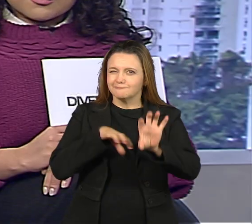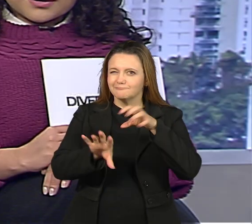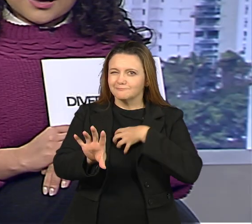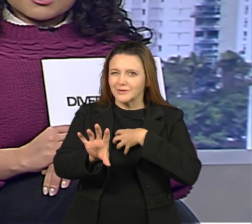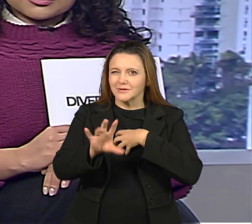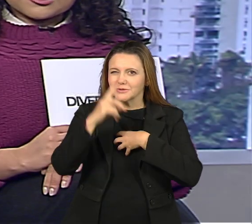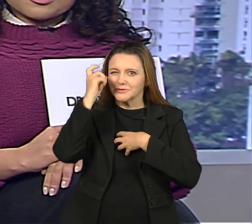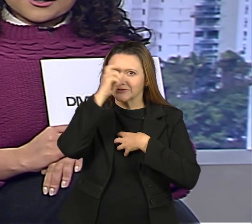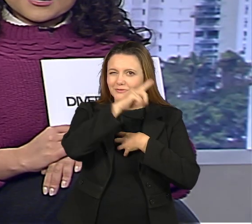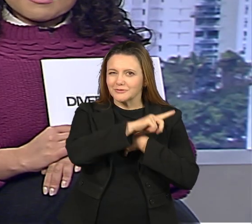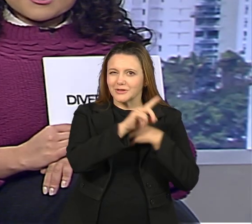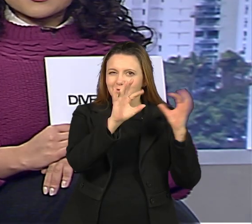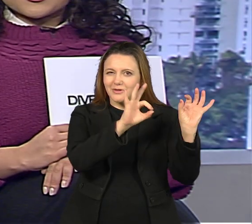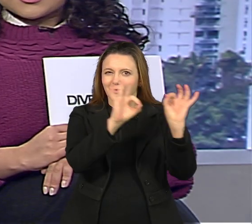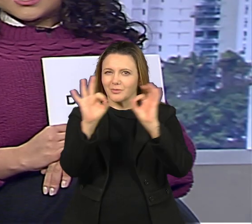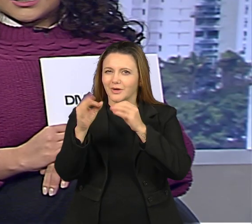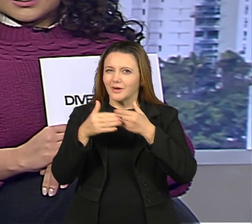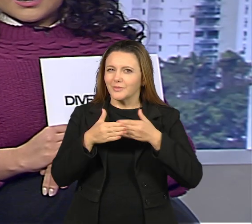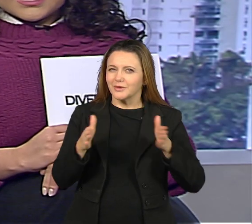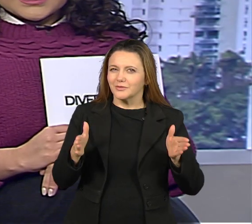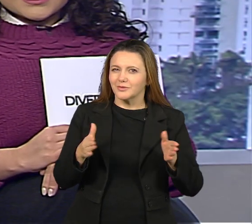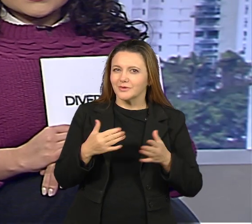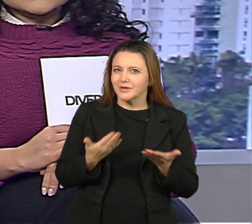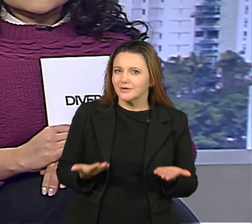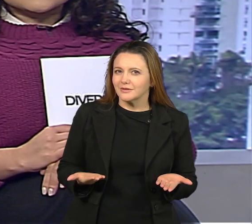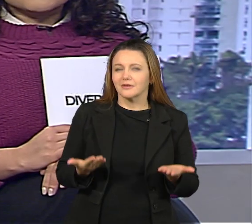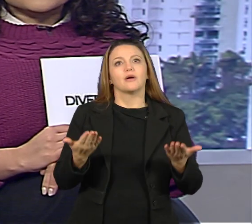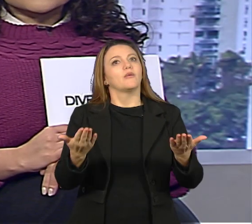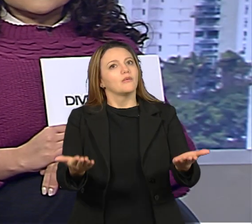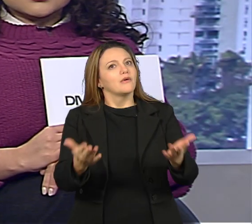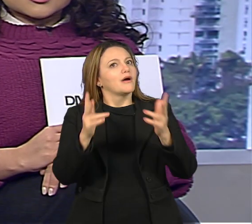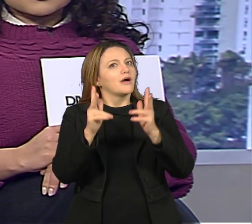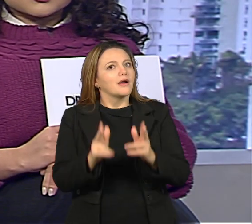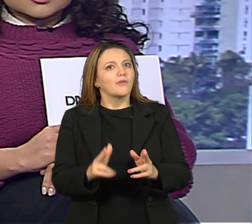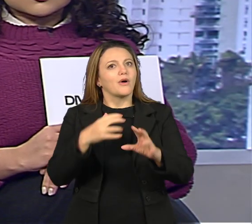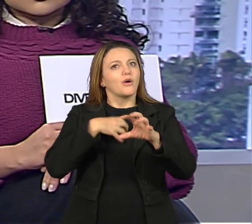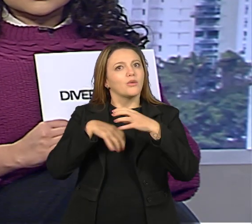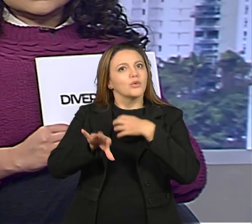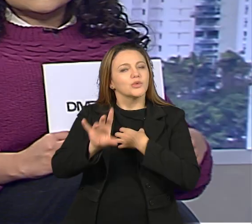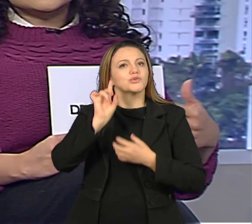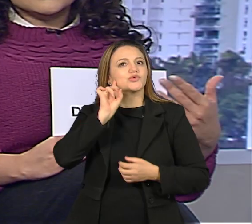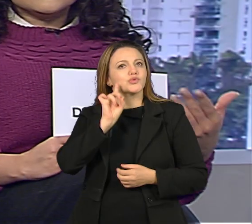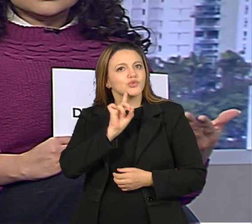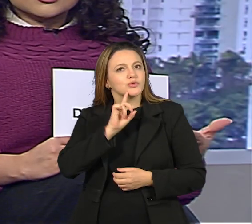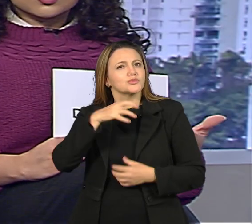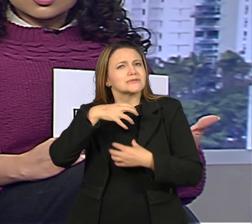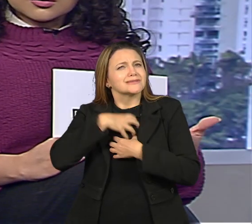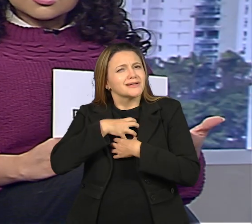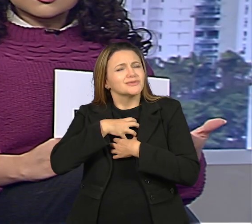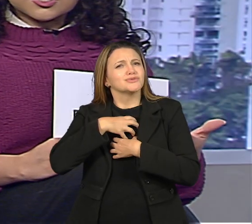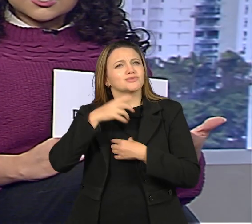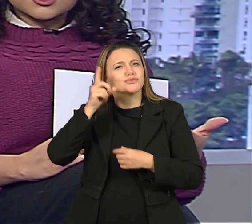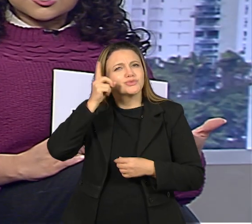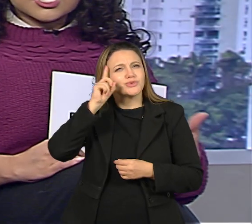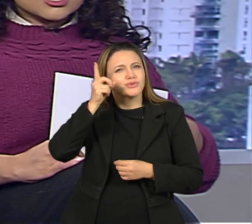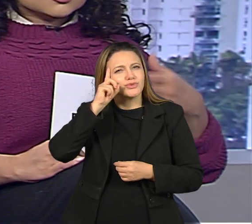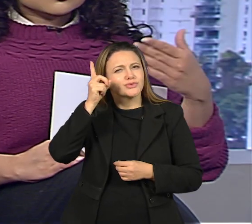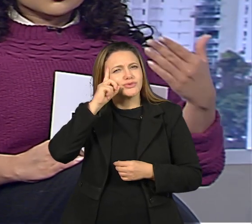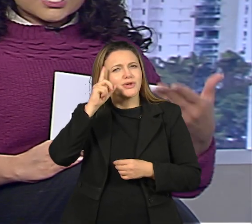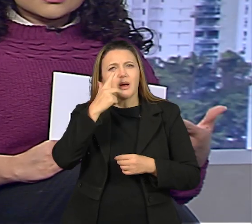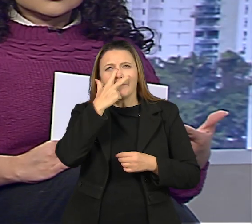para acompanhar a abertura do programa? Eu imagino que sim. E é exatamente assim que as pessoas surdas se sentem todos os dias,